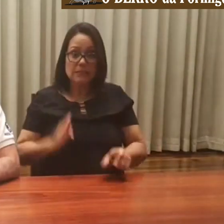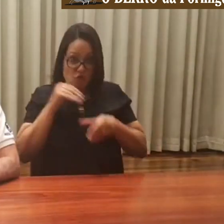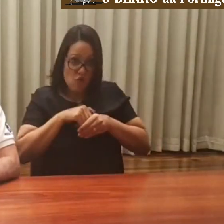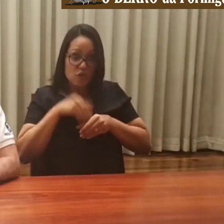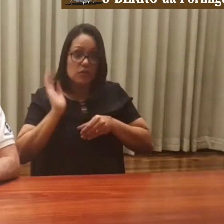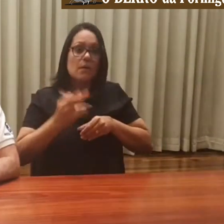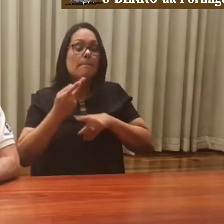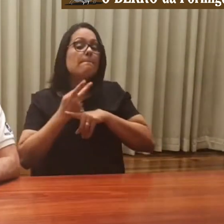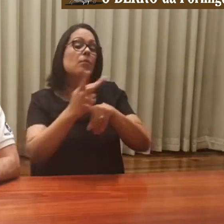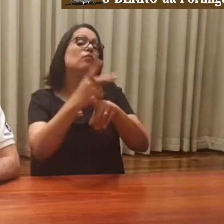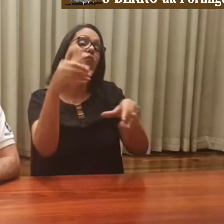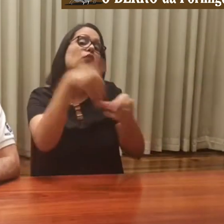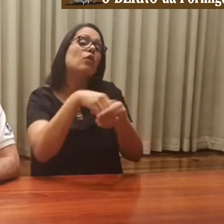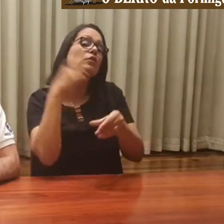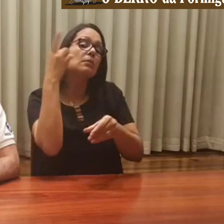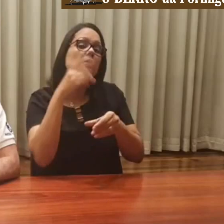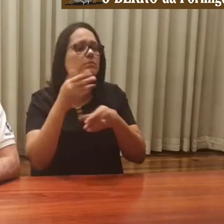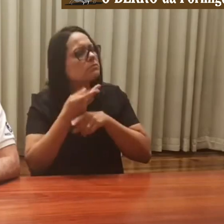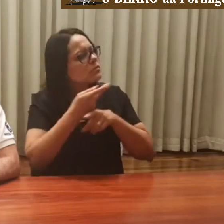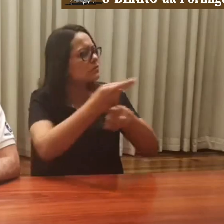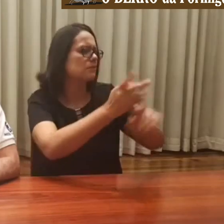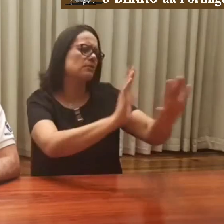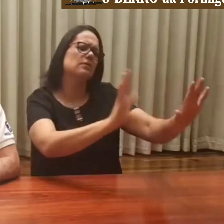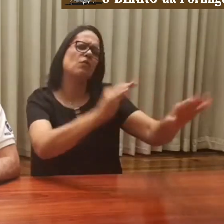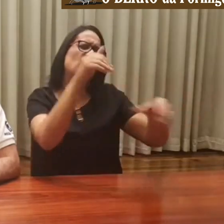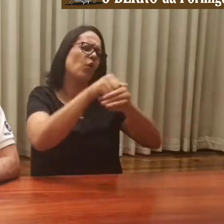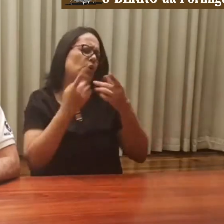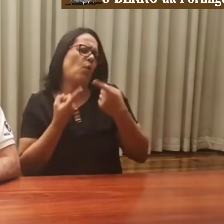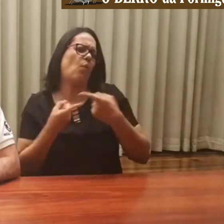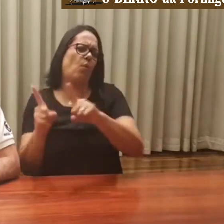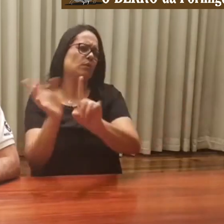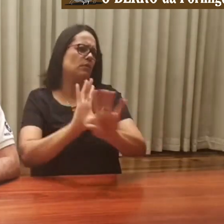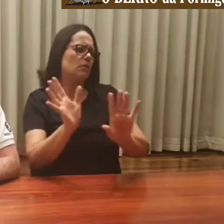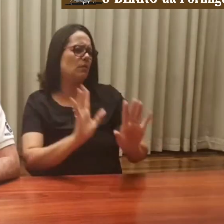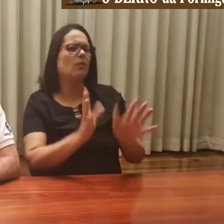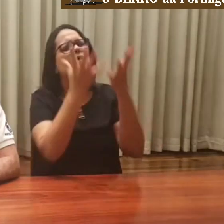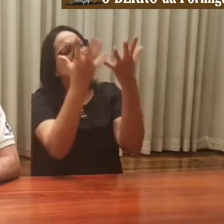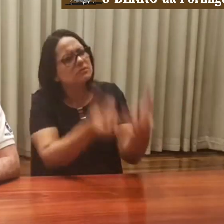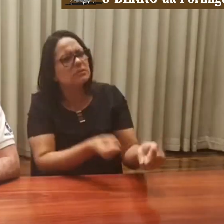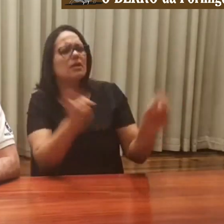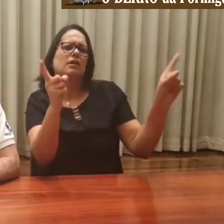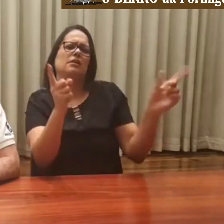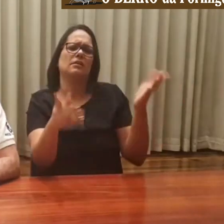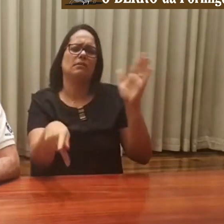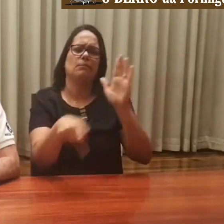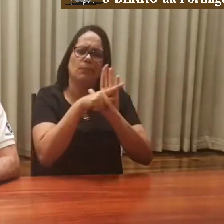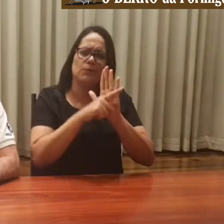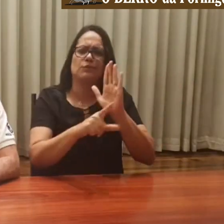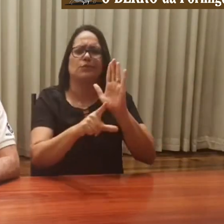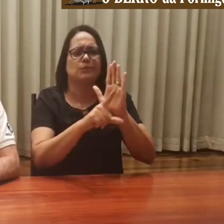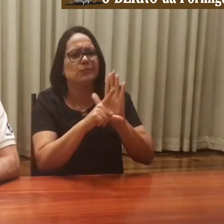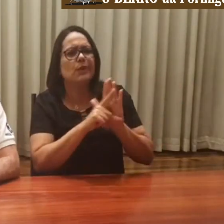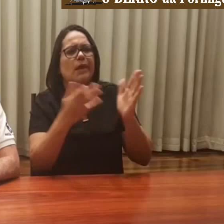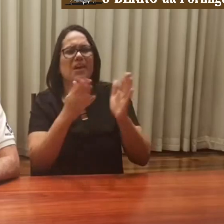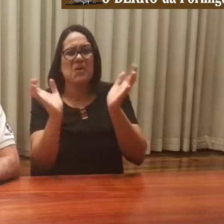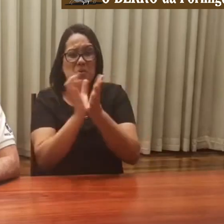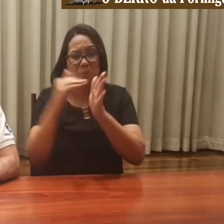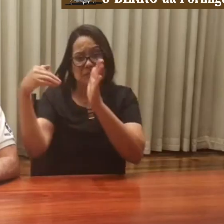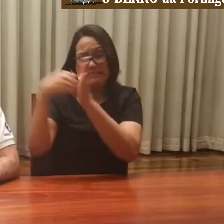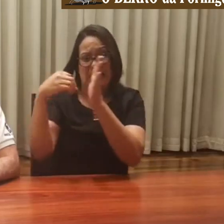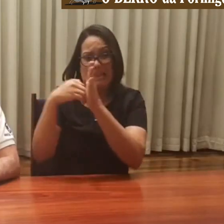deputado federal para pedir também que ele não... acolha, não vote favorável ao projeto que está vindo do Senado,